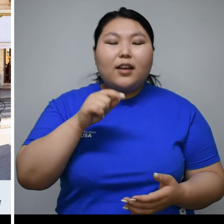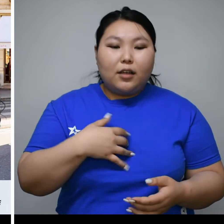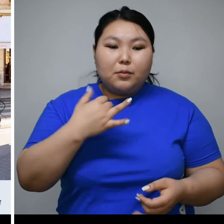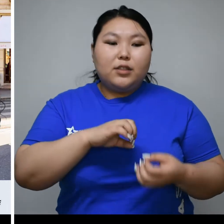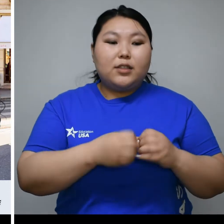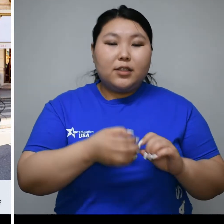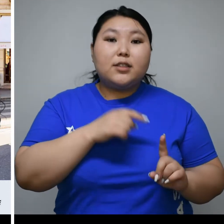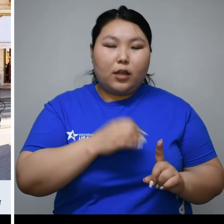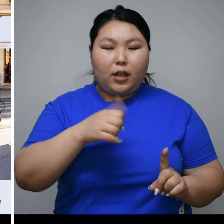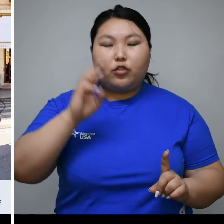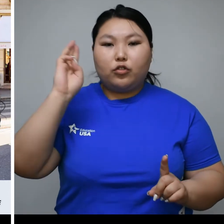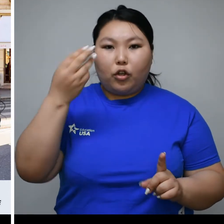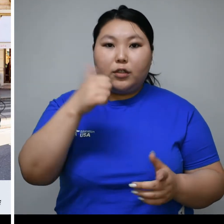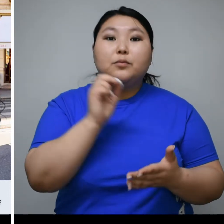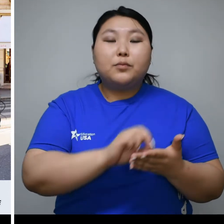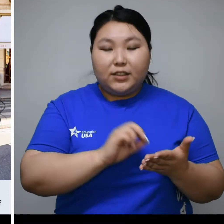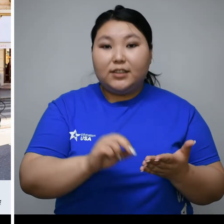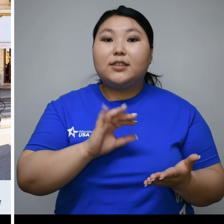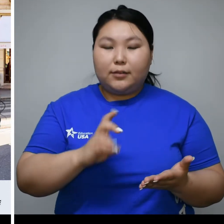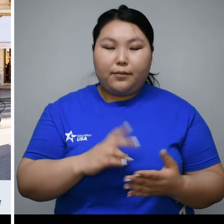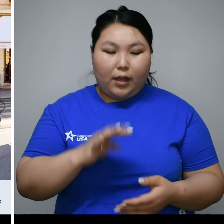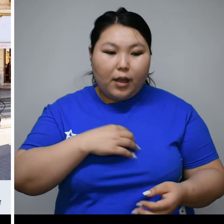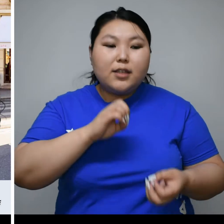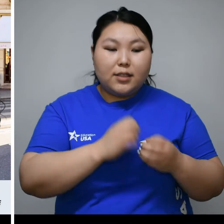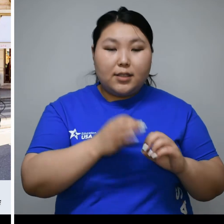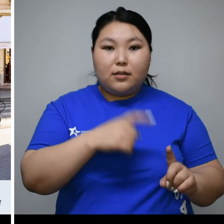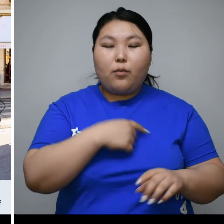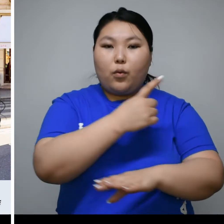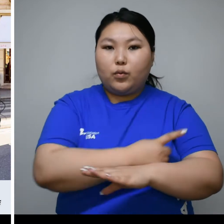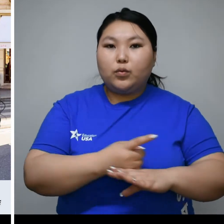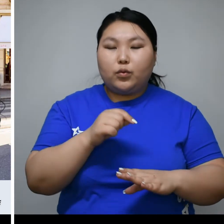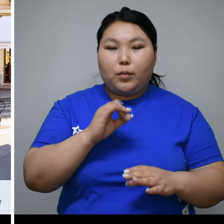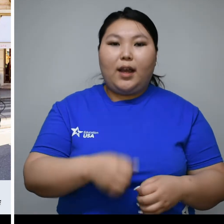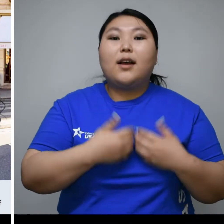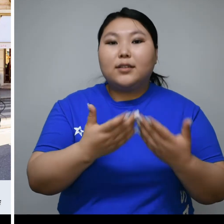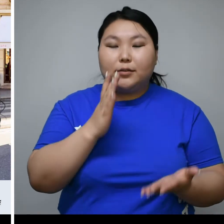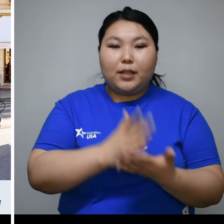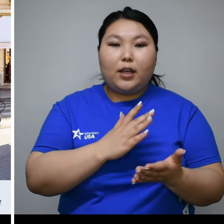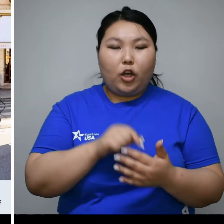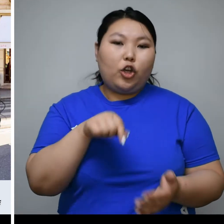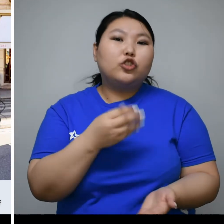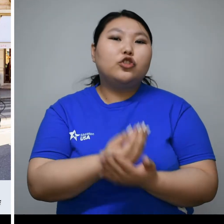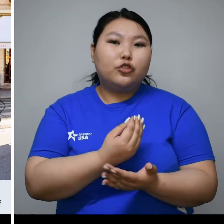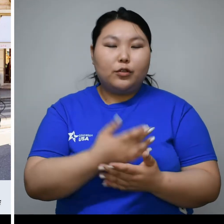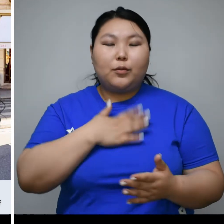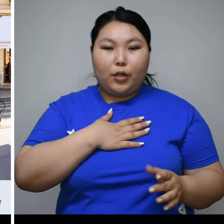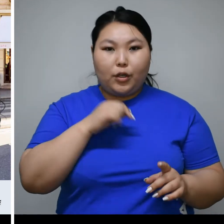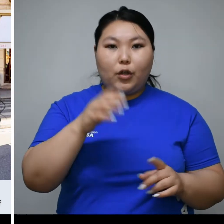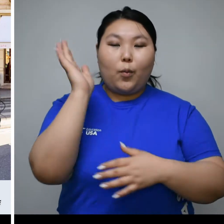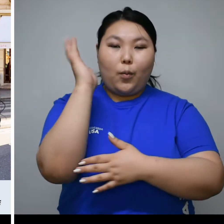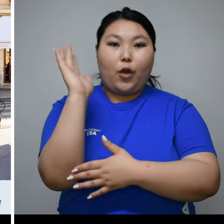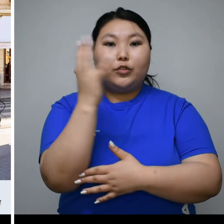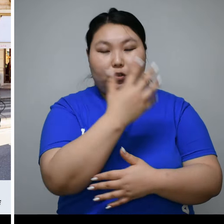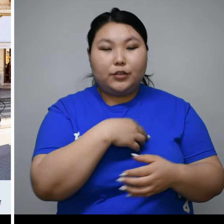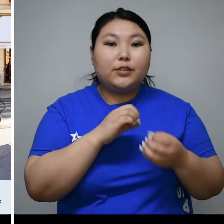ингээд хийсэн зүйлээ яг тодорхой бичсэн. За тэгээд хийсэн зүйлийнхээ үр дүн бас гаргасан байгаа. Одоо жишээлбэл би одоо